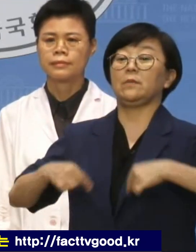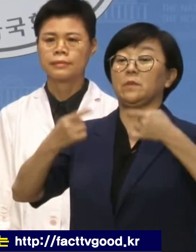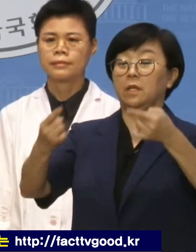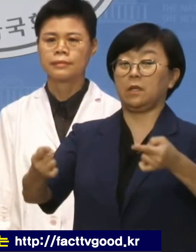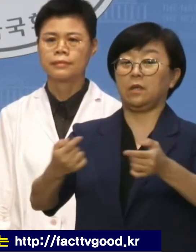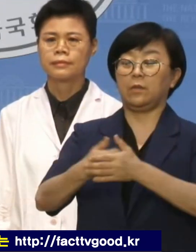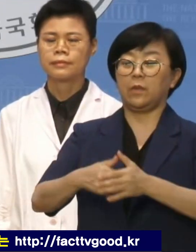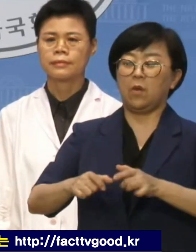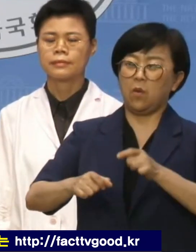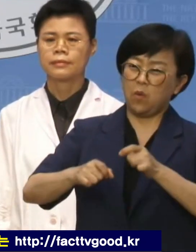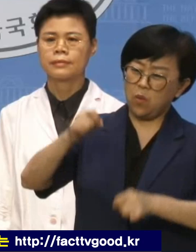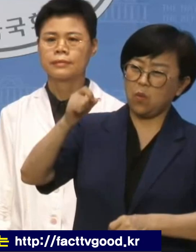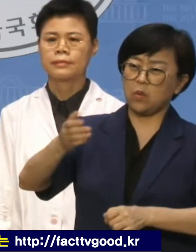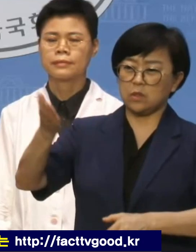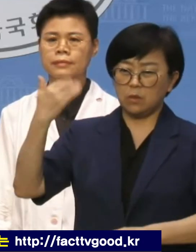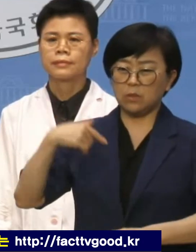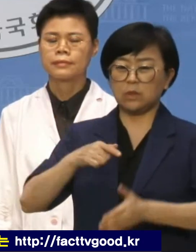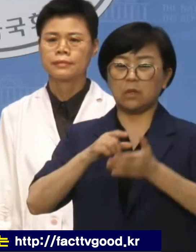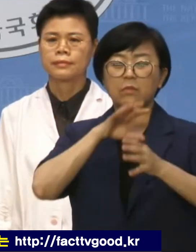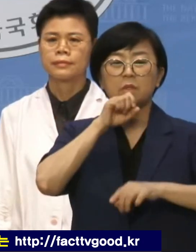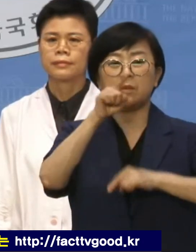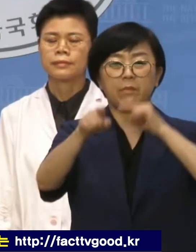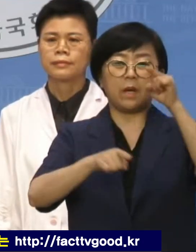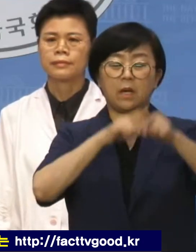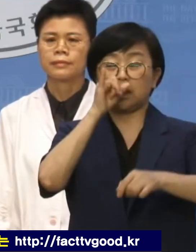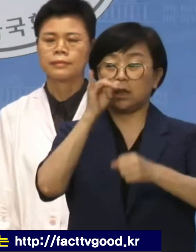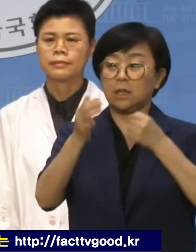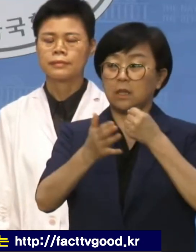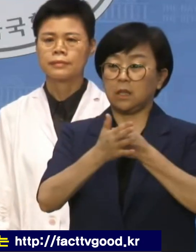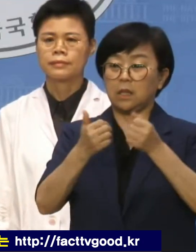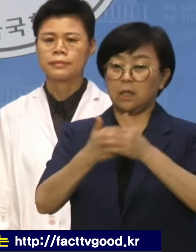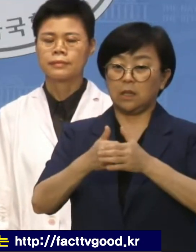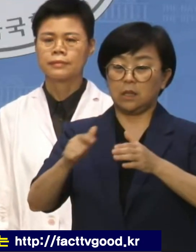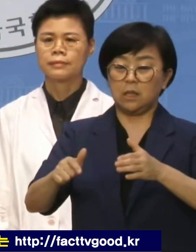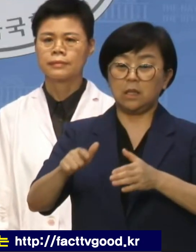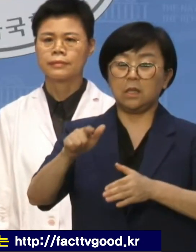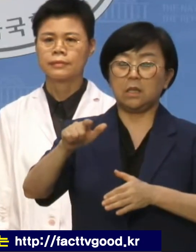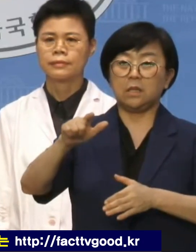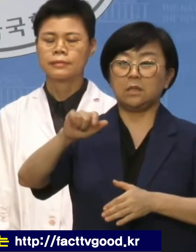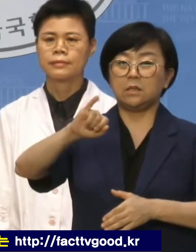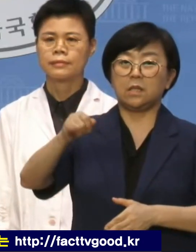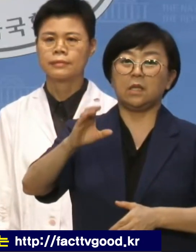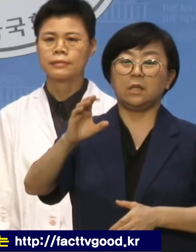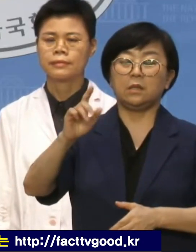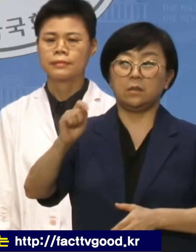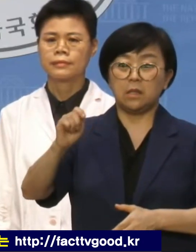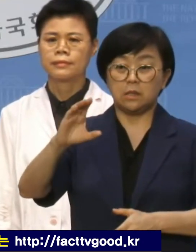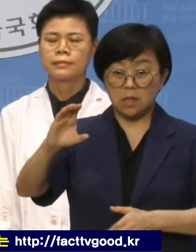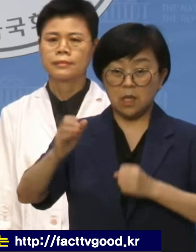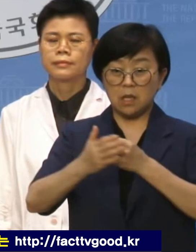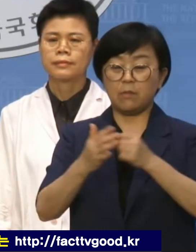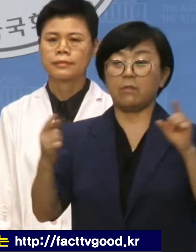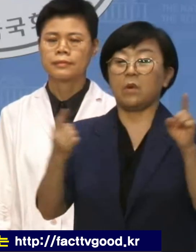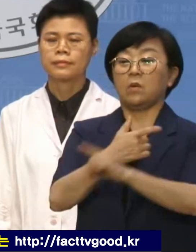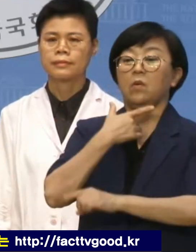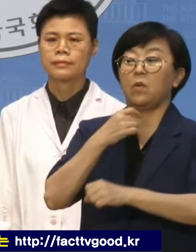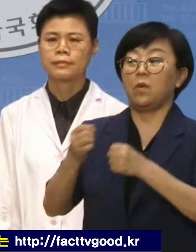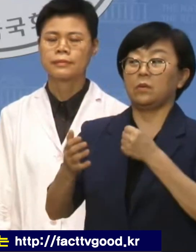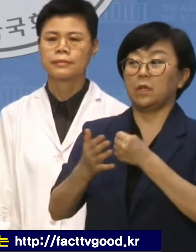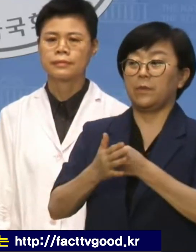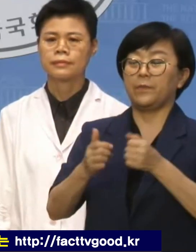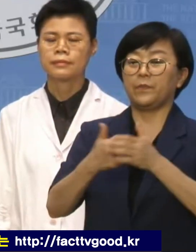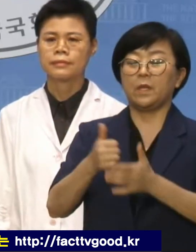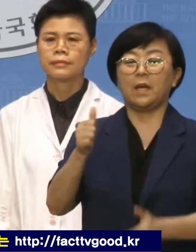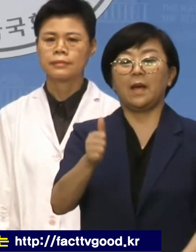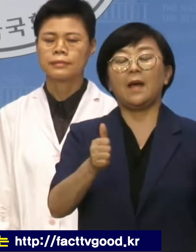먼저 수년간 정말 민원을 냈는데 묵살당하고 계시는 가밀 JCT 시정부 변경을 요구하고 있는